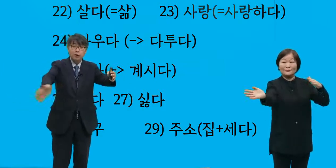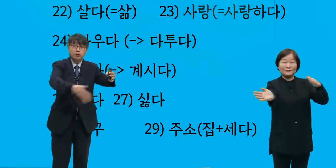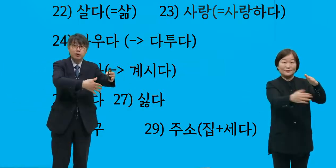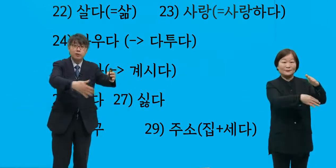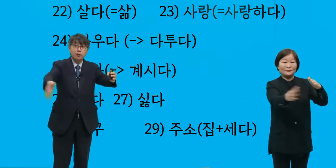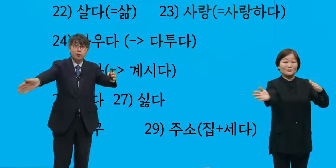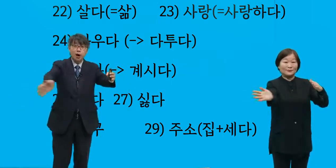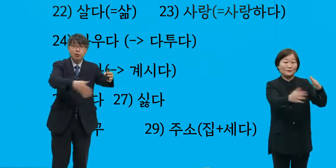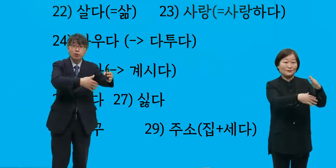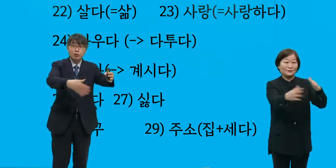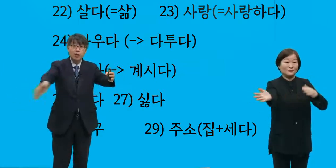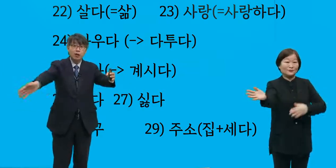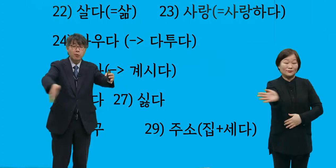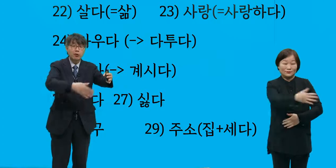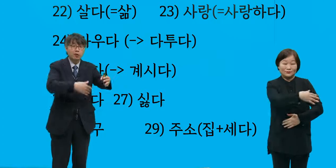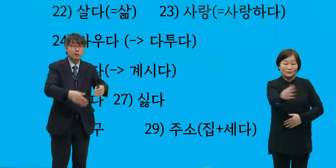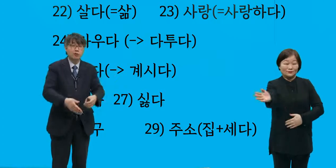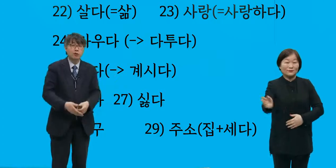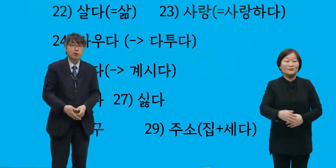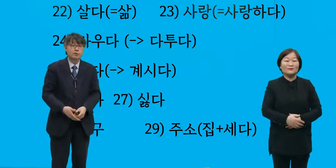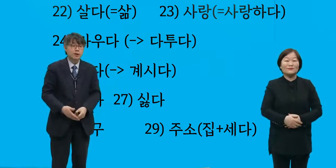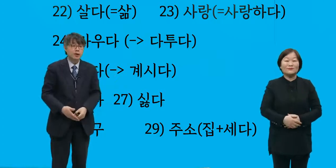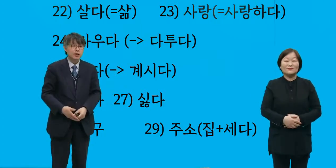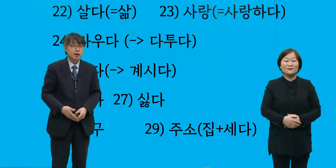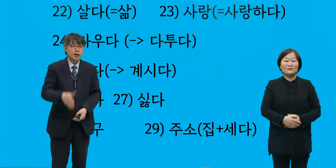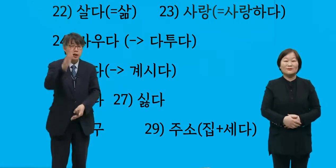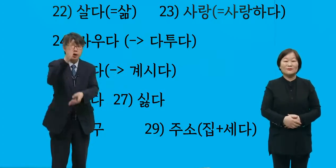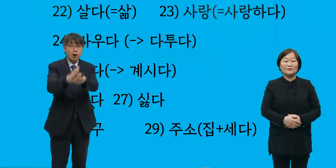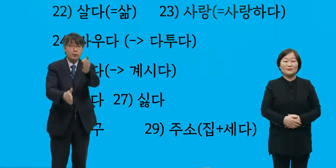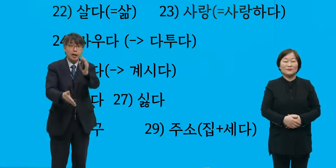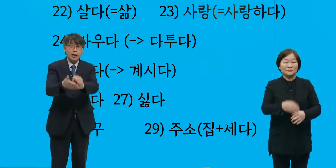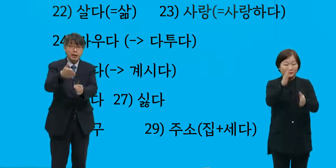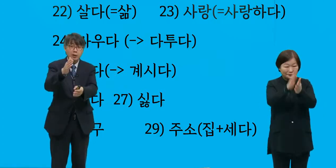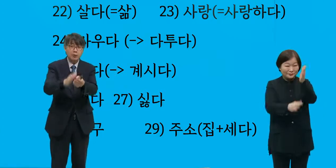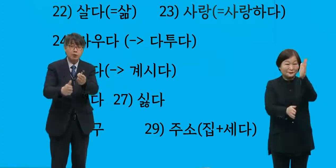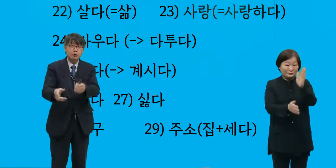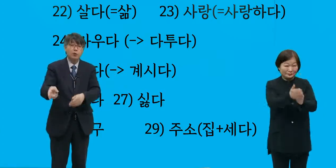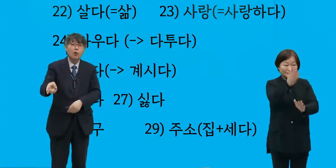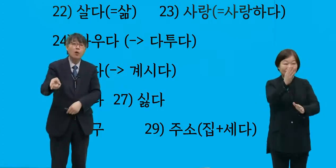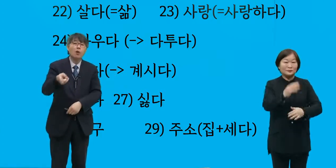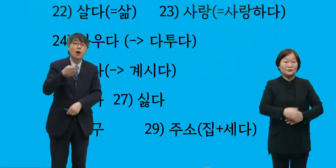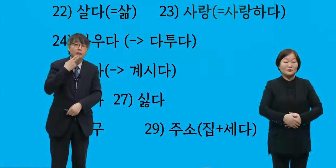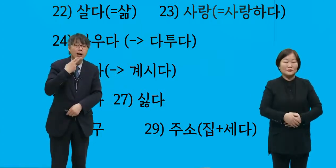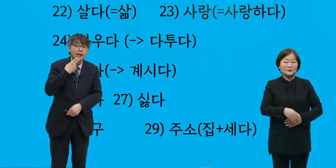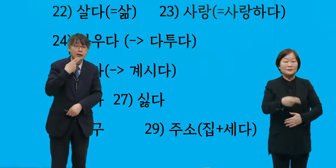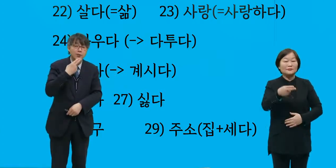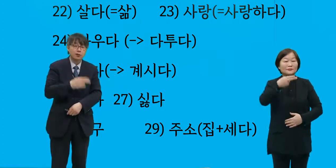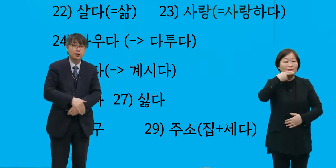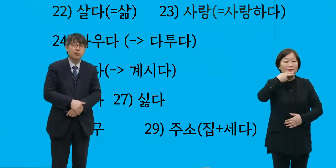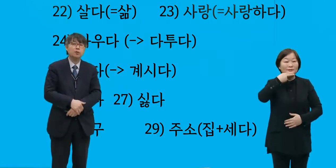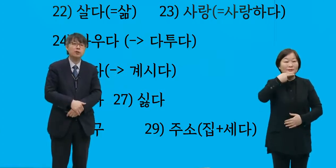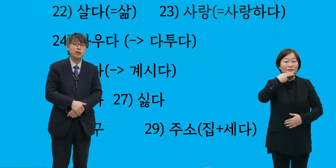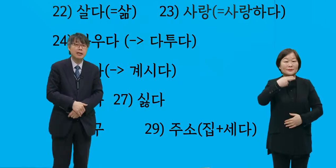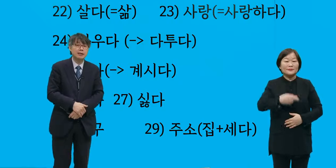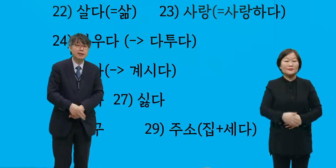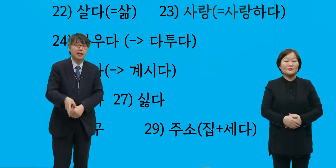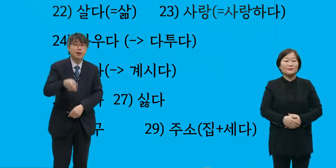수도 있습니다. 뭐 아무것도 없네, 뭐 이렇게 할 수도 있고요. 그 다음에 없다 이렇게 표현할 수도 있고 없다 이렇게 표현할 수 있는데 보통은 제일 많이 쓰는 게